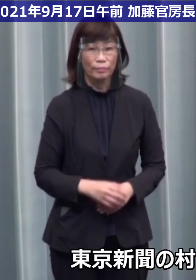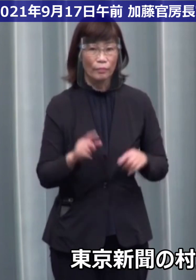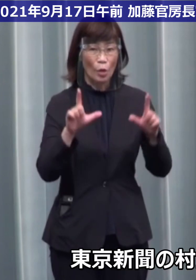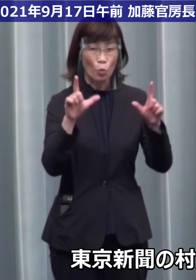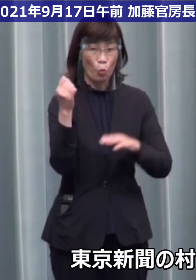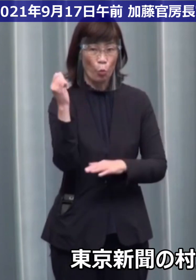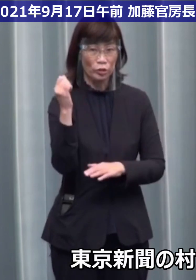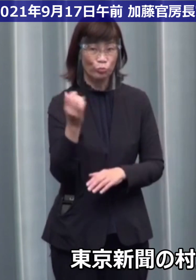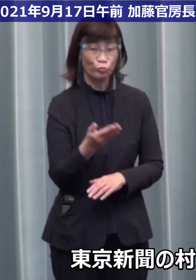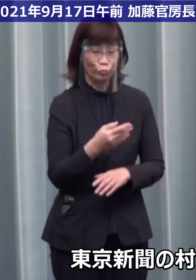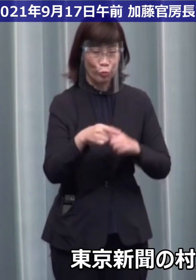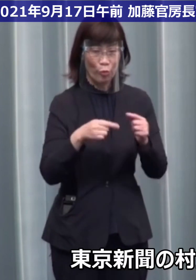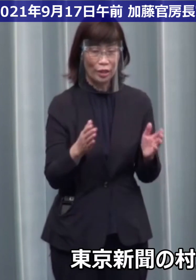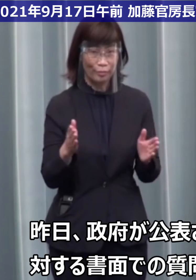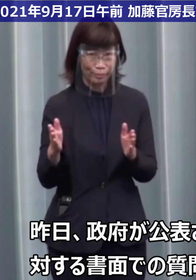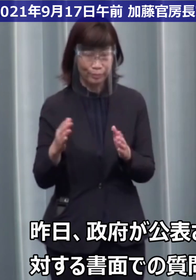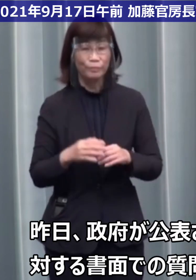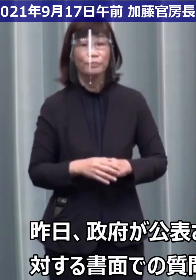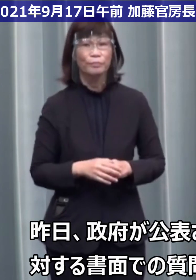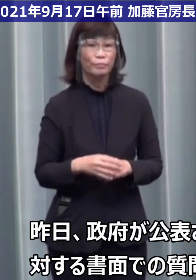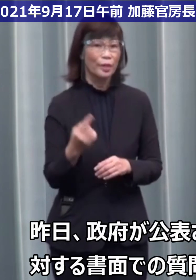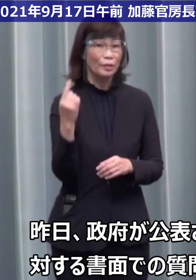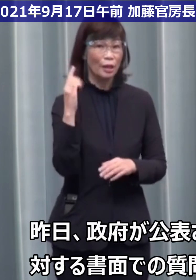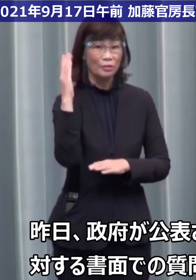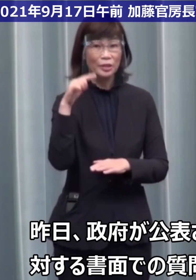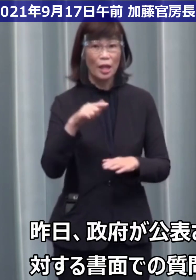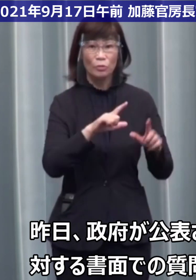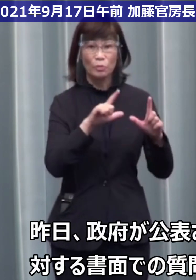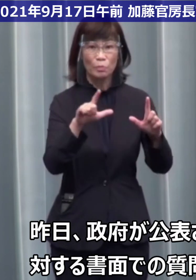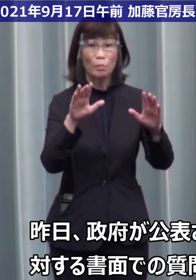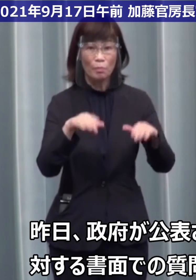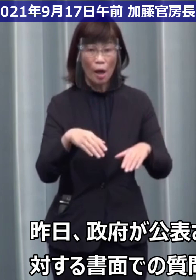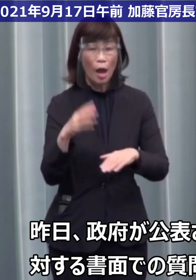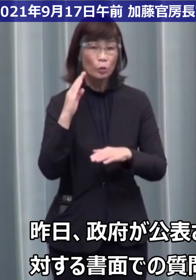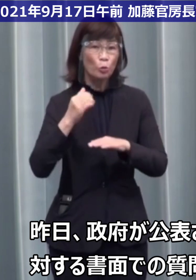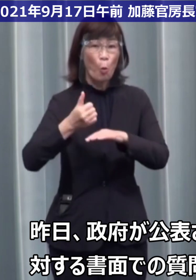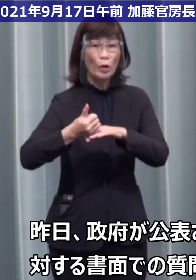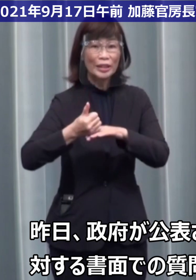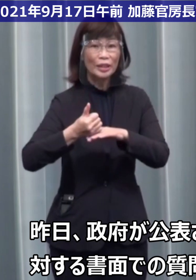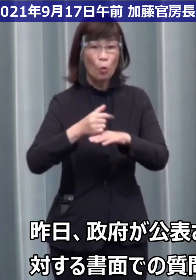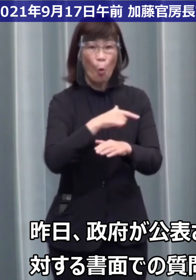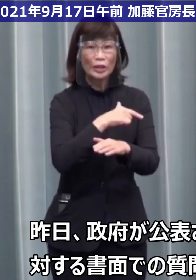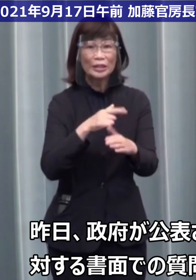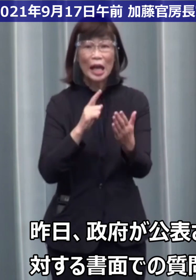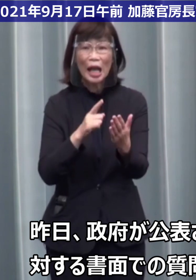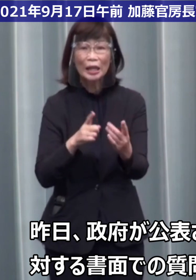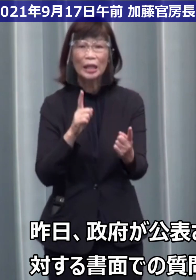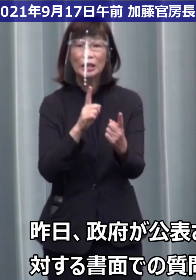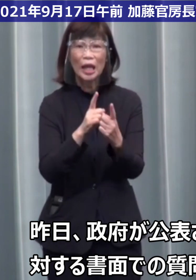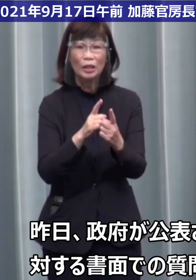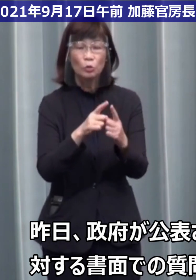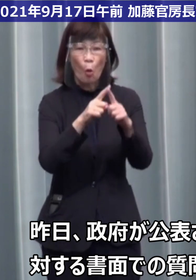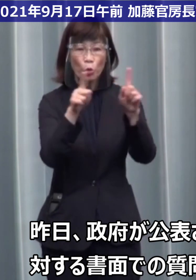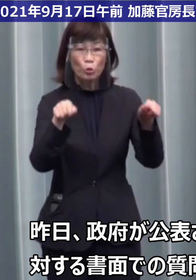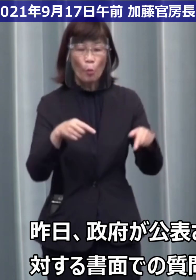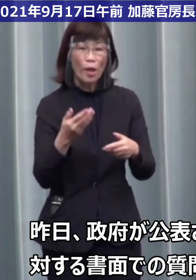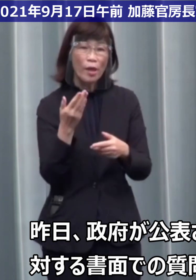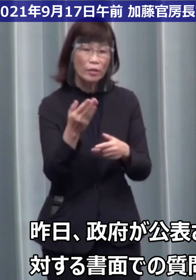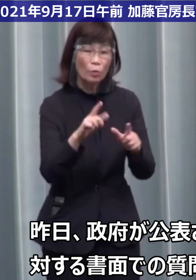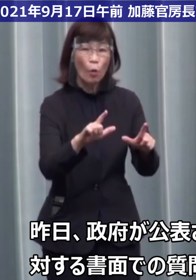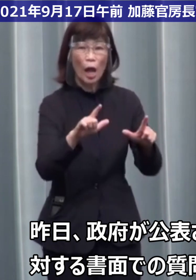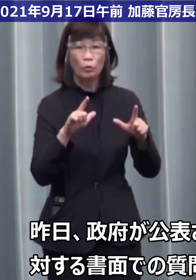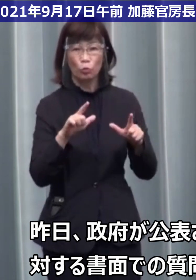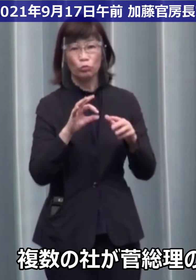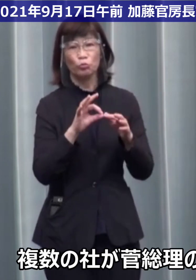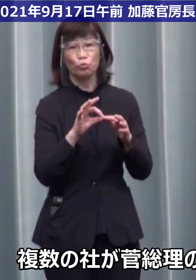東京新聞の村上です。話題があります。昨日政府が公表されました総理の記者会見に対しての書面での回答についてお伺いいたします